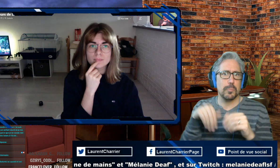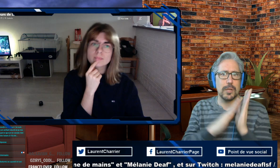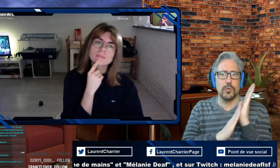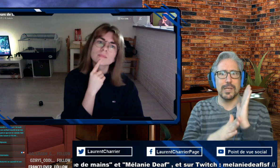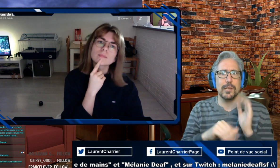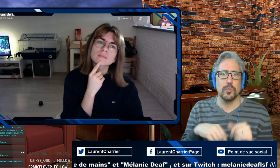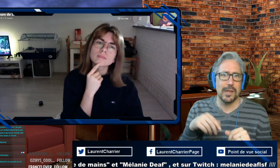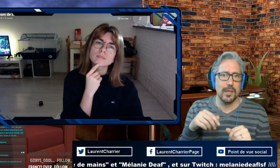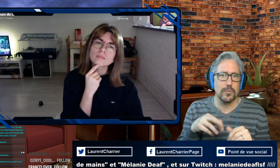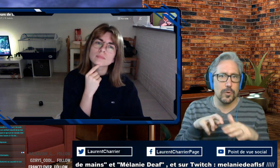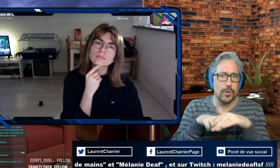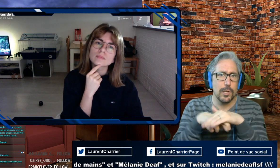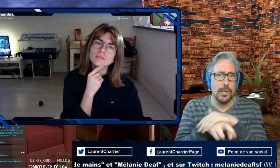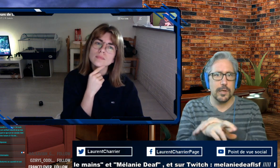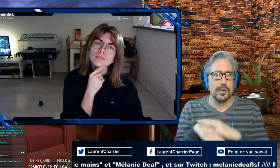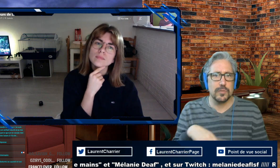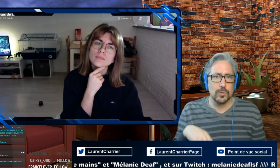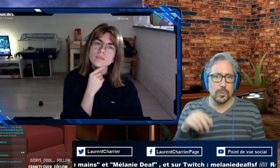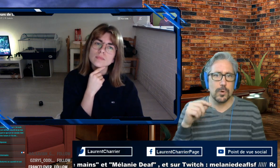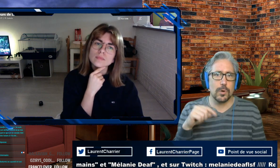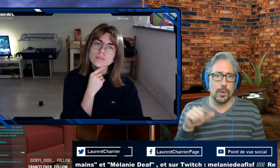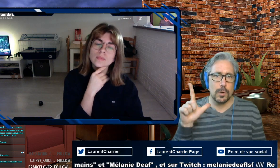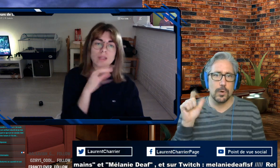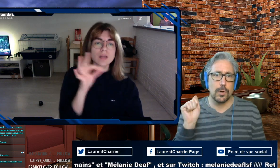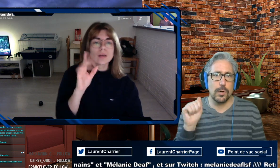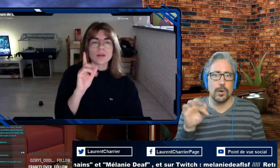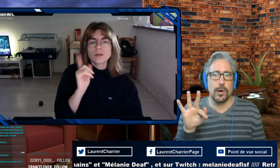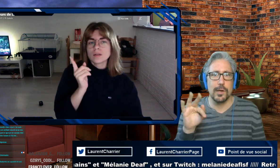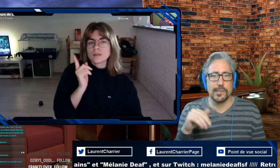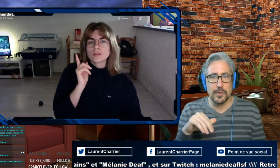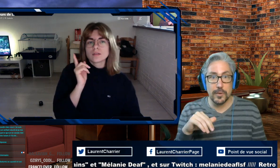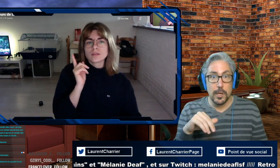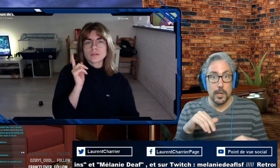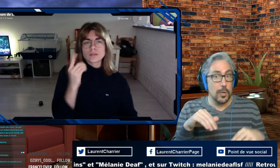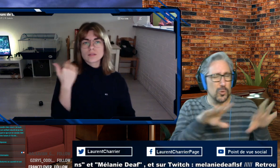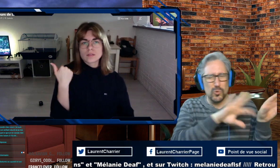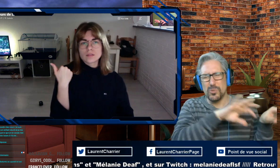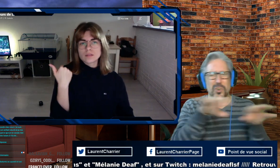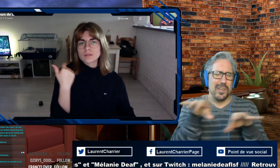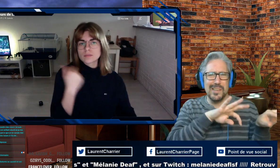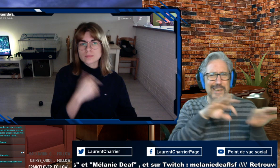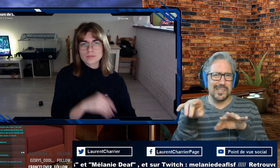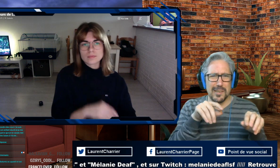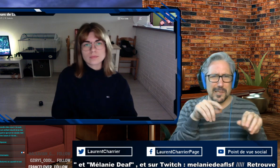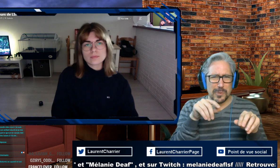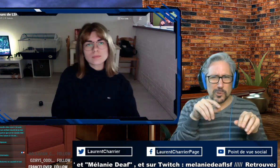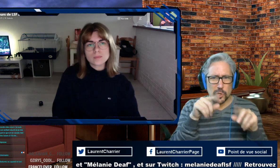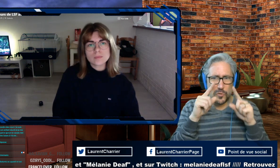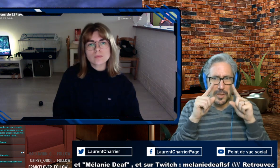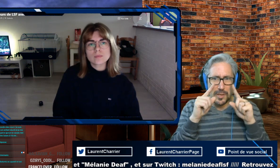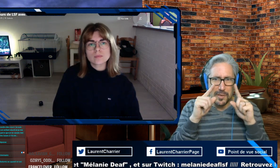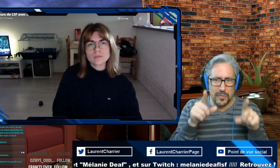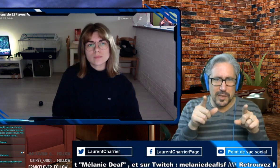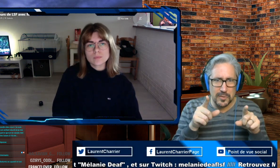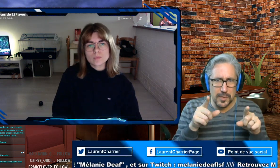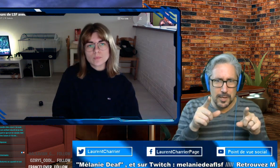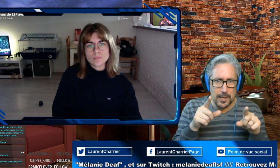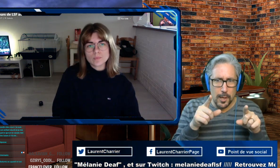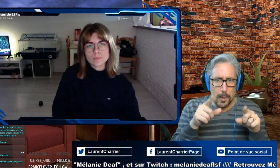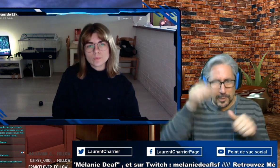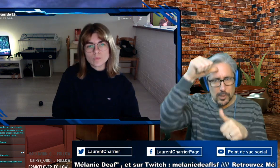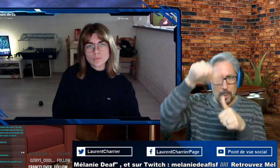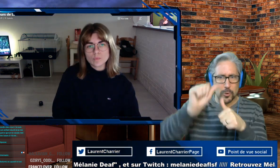les replays de mes lives de révision en LSF. Tout le temps Elix, parce que je vais